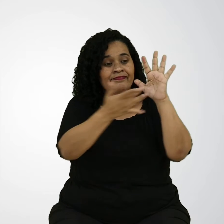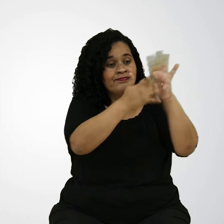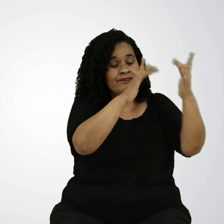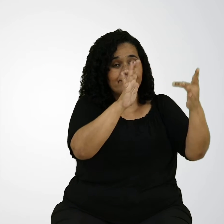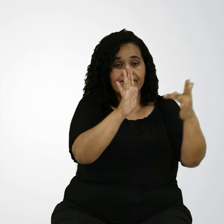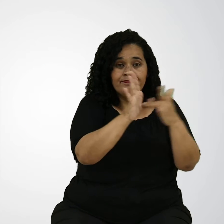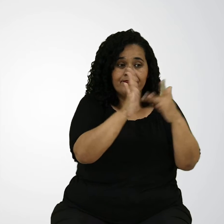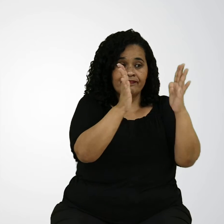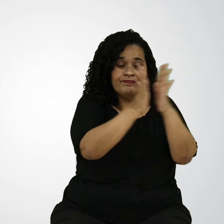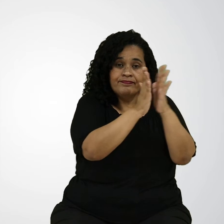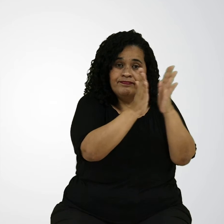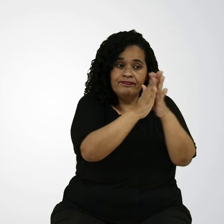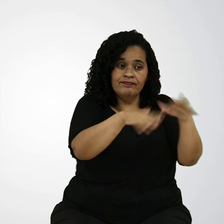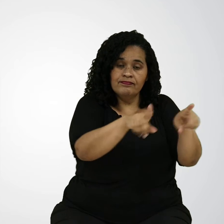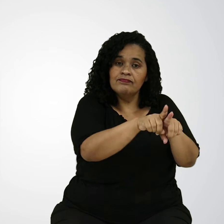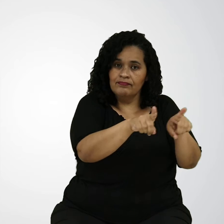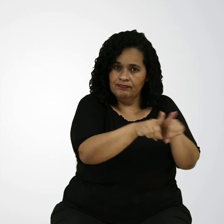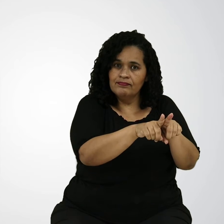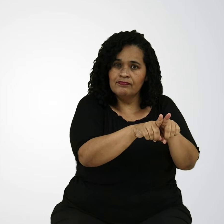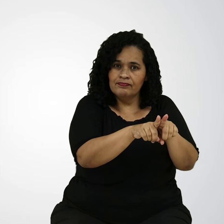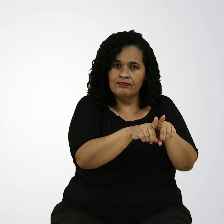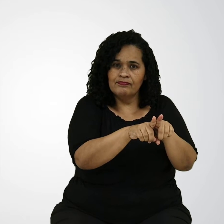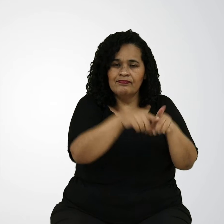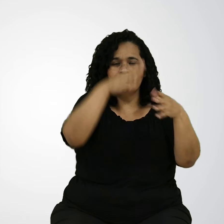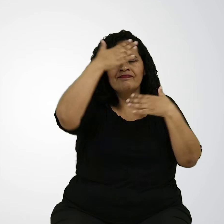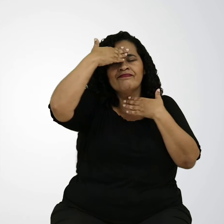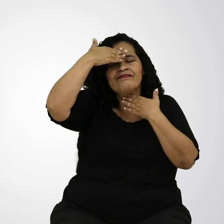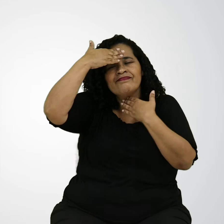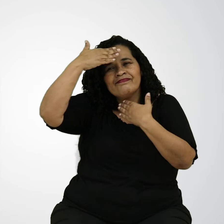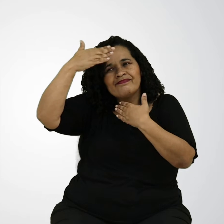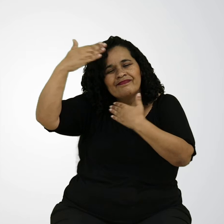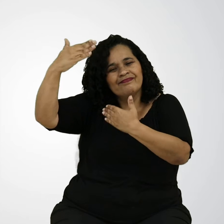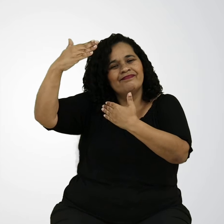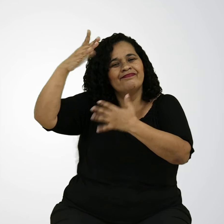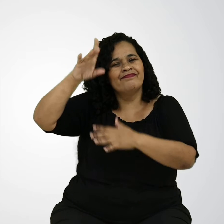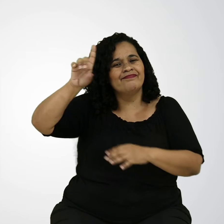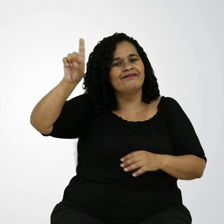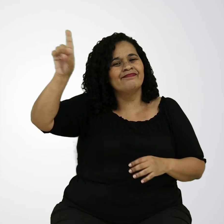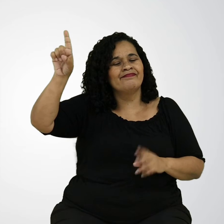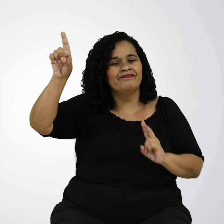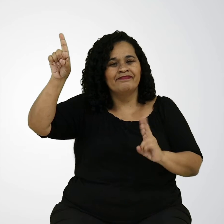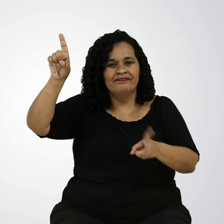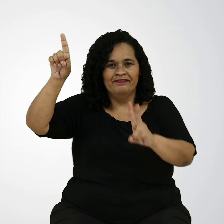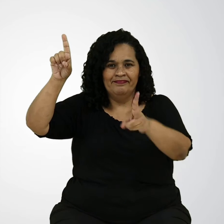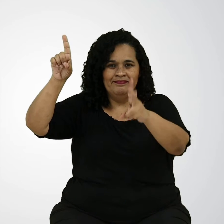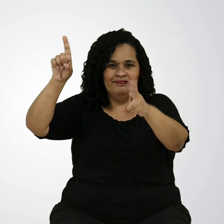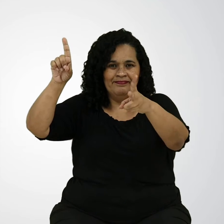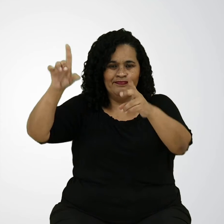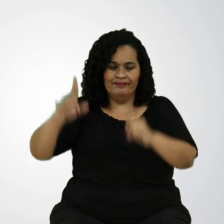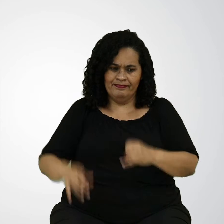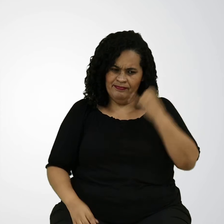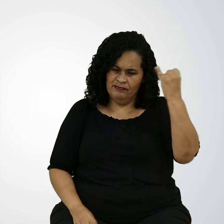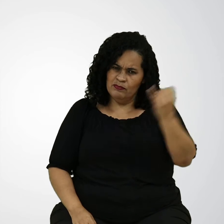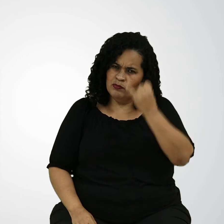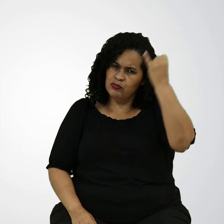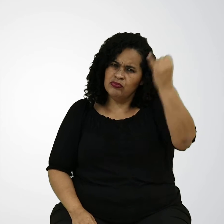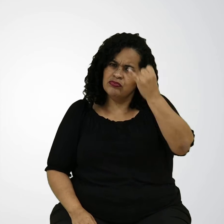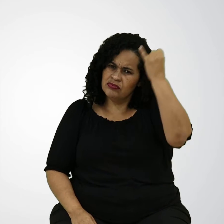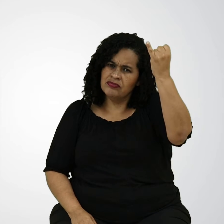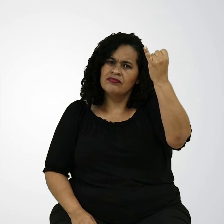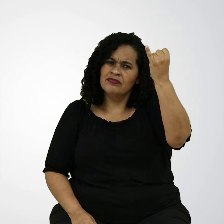na oração sacerdotal, tinha ação de graças. Ação de graça é um ingrediente importantíssimo para as nossas orações. É importante